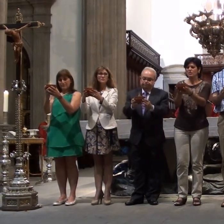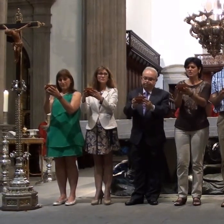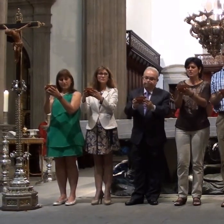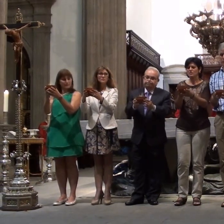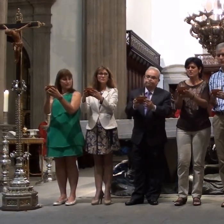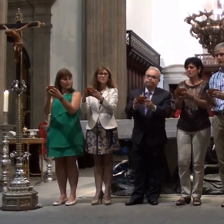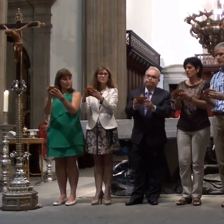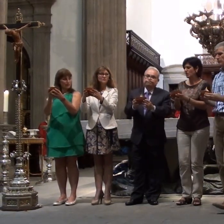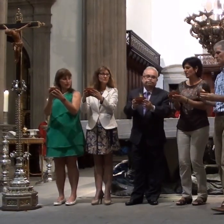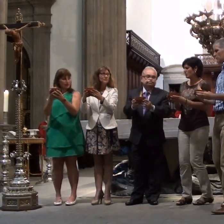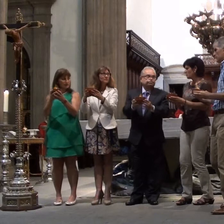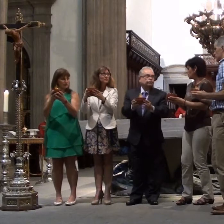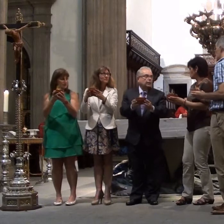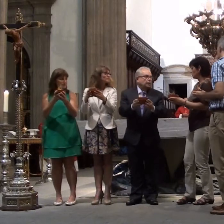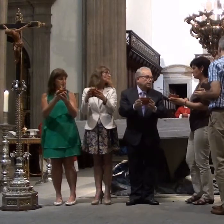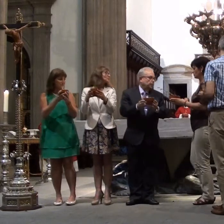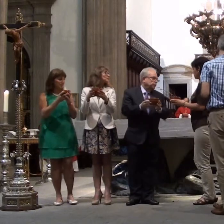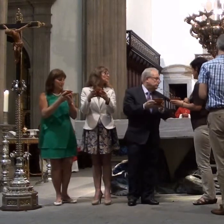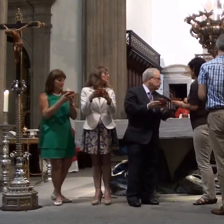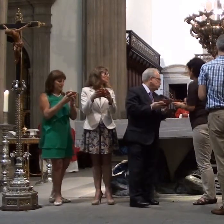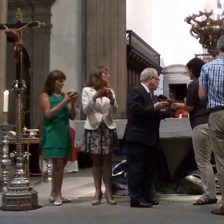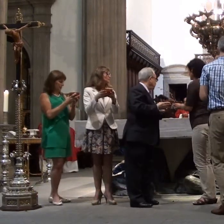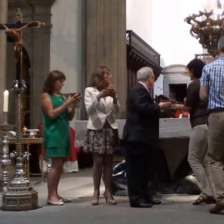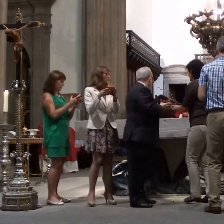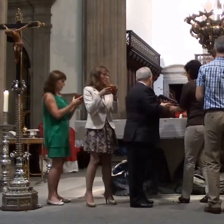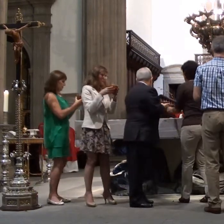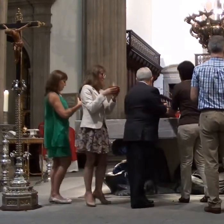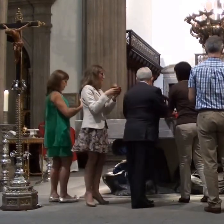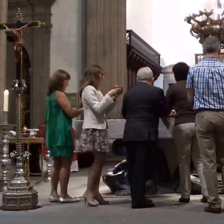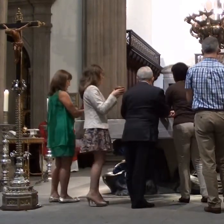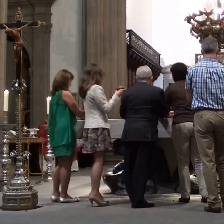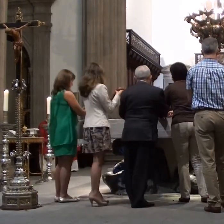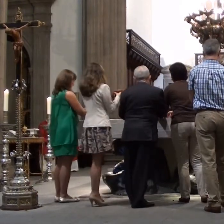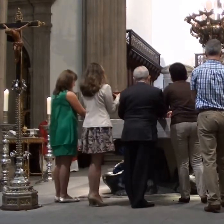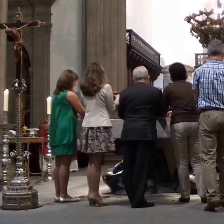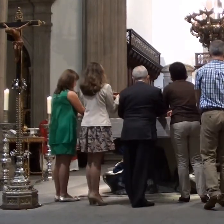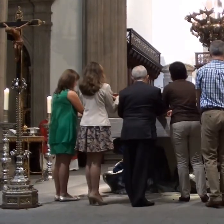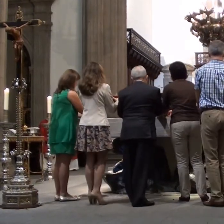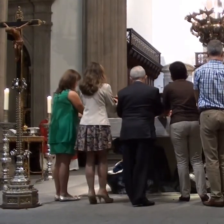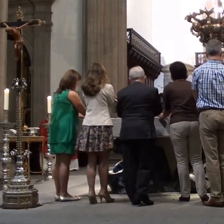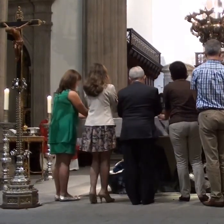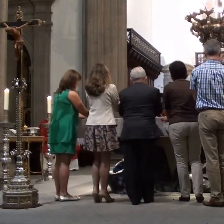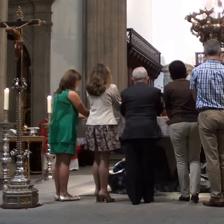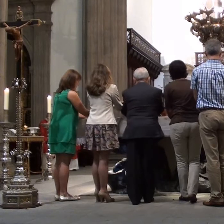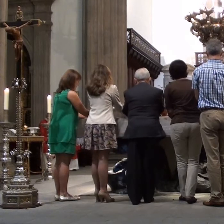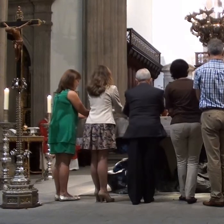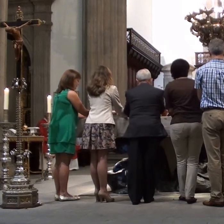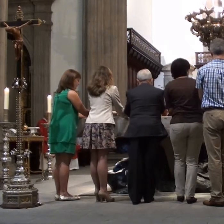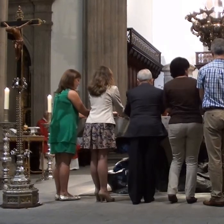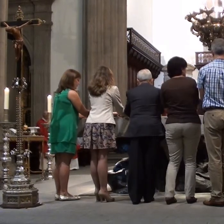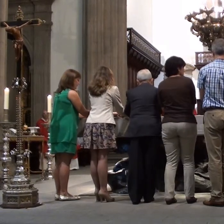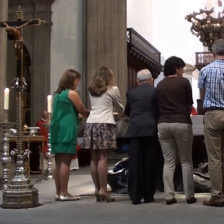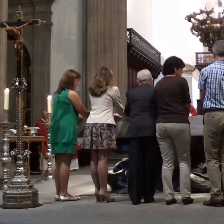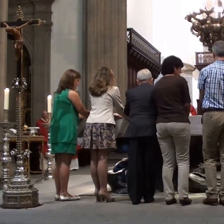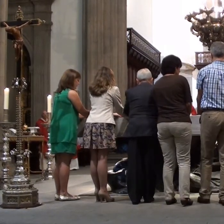virgen santísima madre de Cristo y madre de la iglesia con alegría y admiración nos unimos a